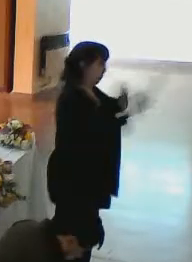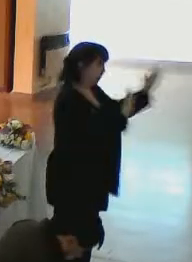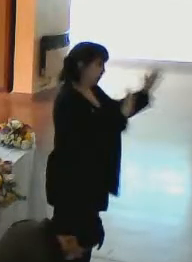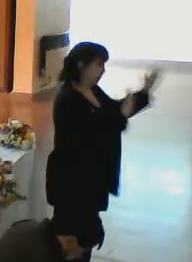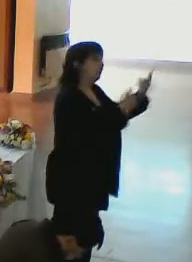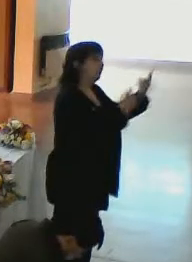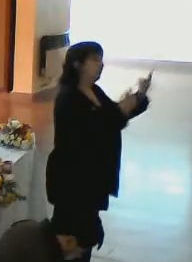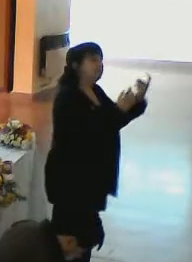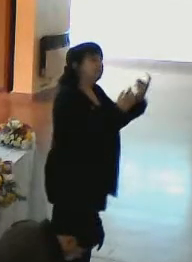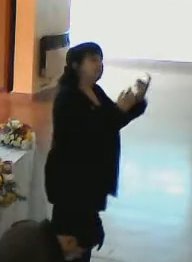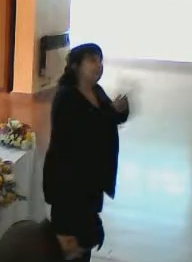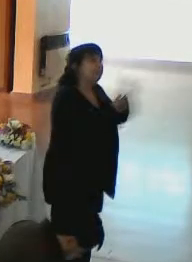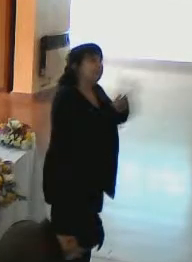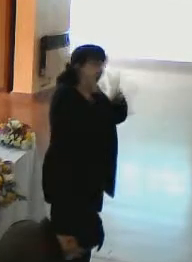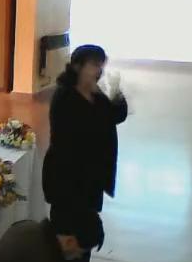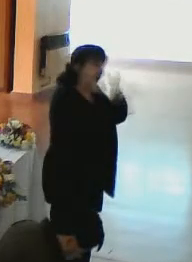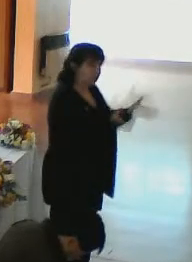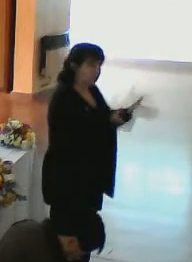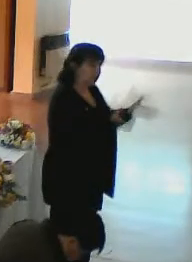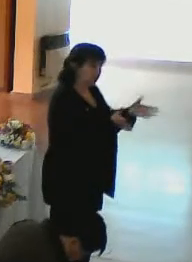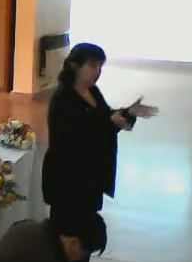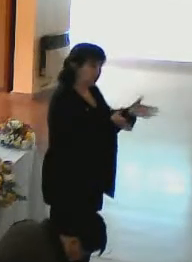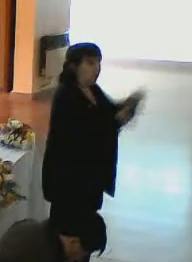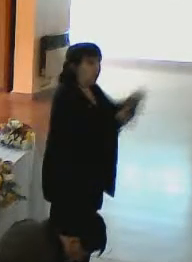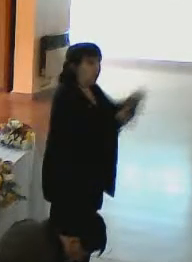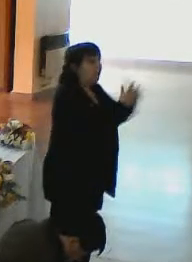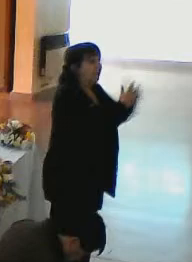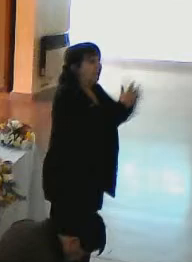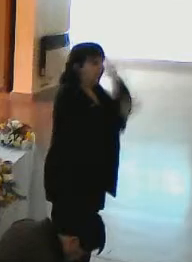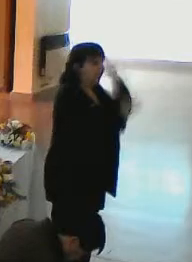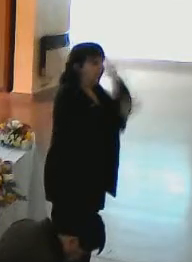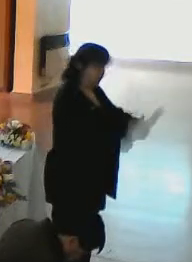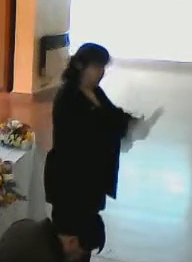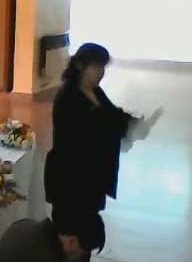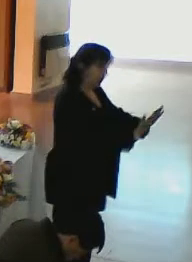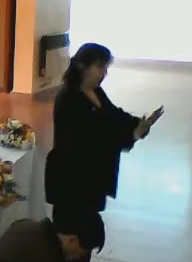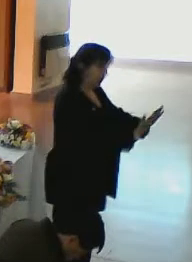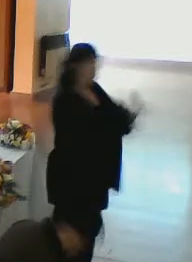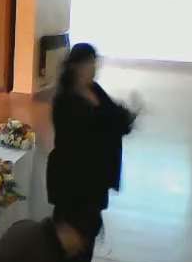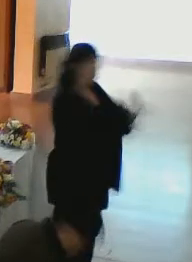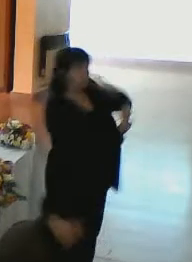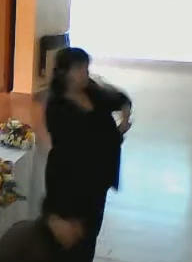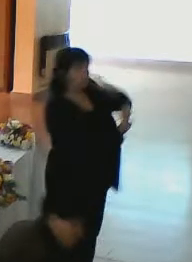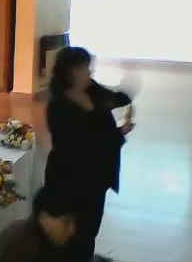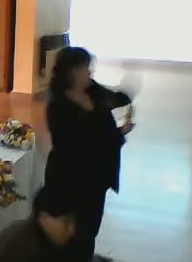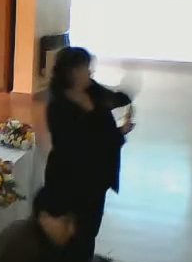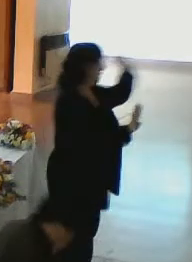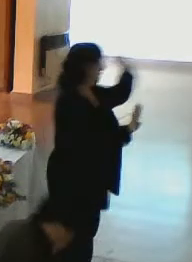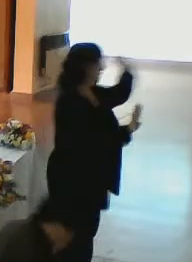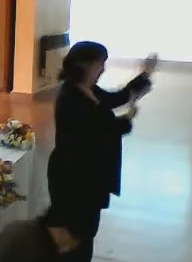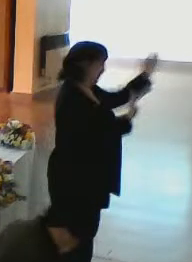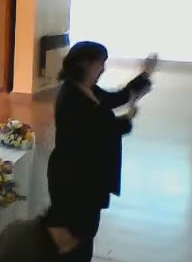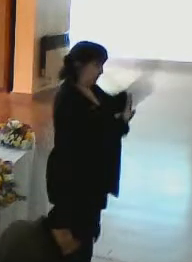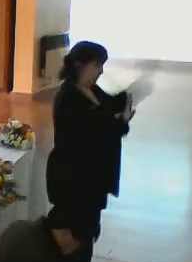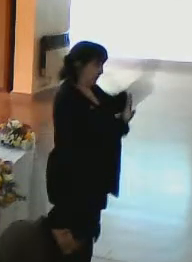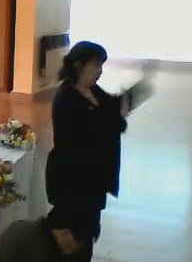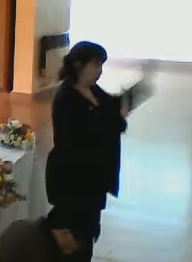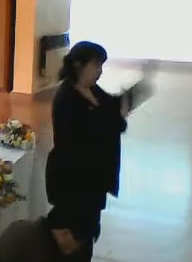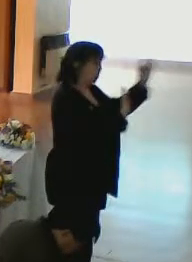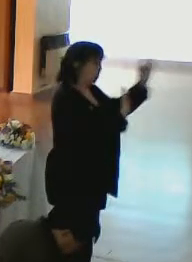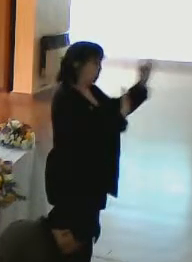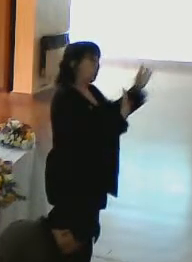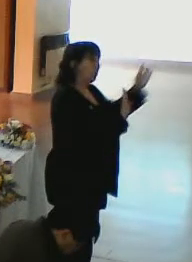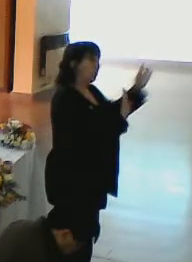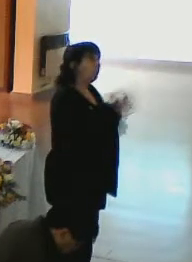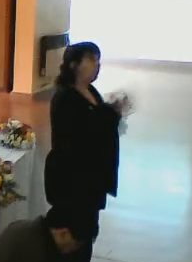atención multidisciplinaria por trastornos de aprendizaje. Esto de los 4 años y de los 15, en realidad cuando